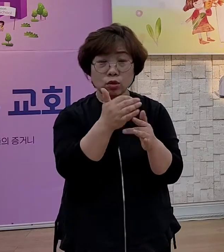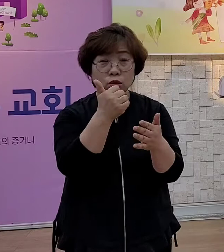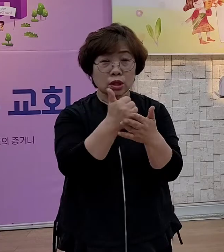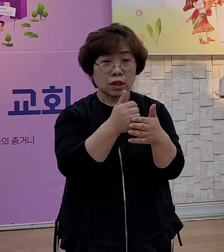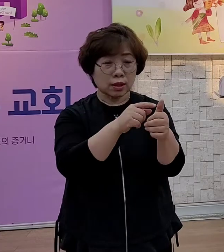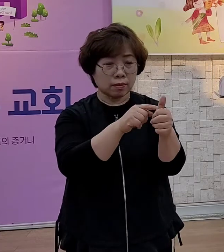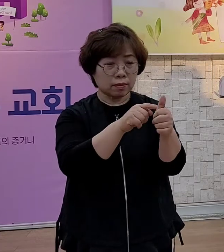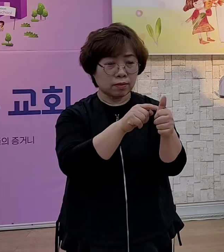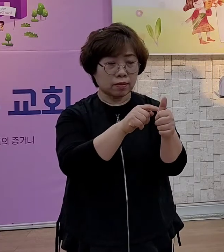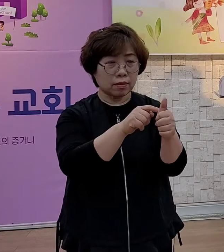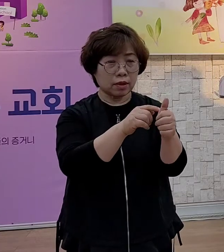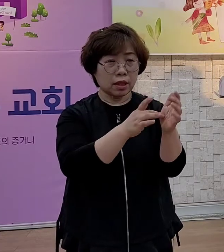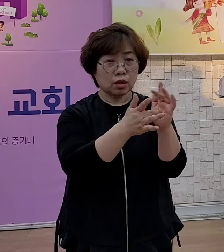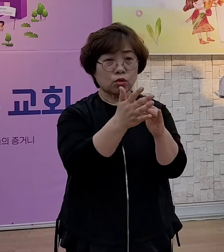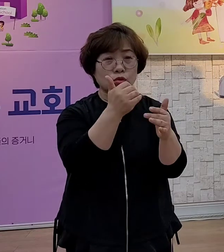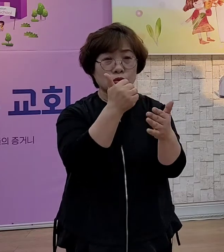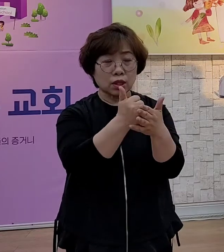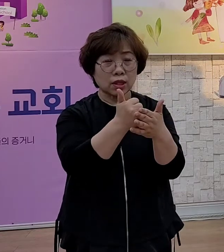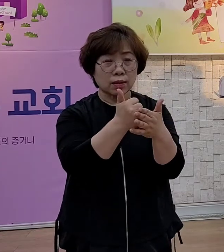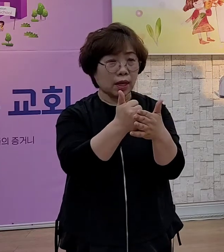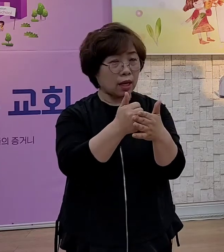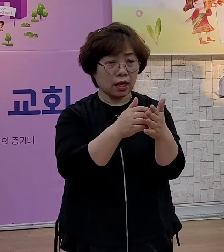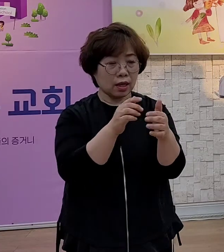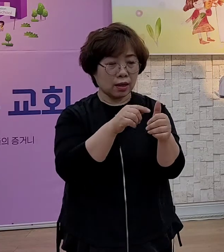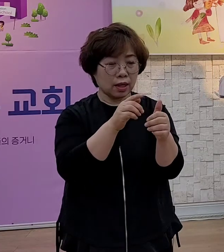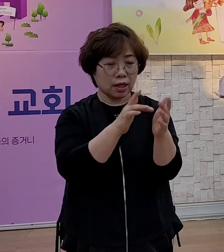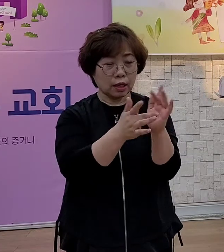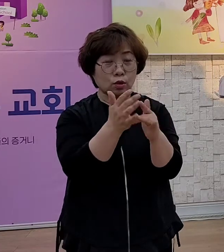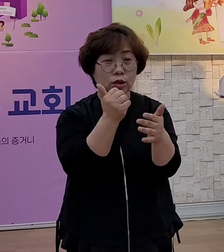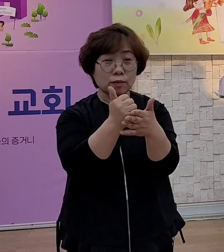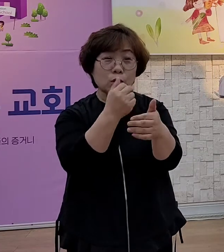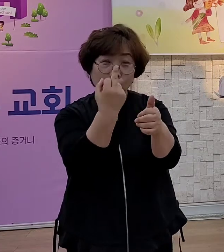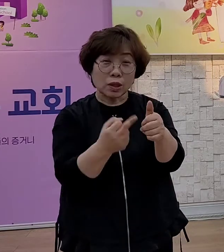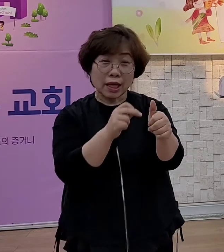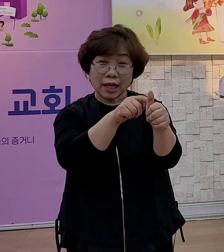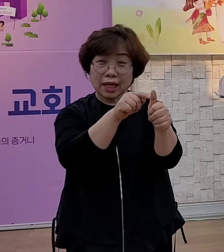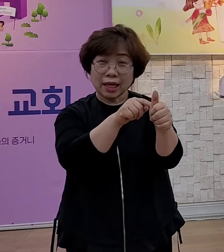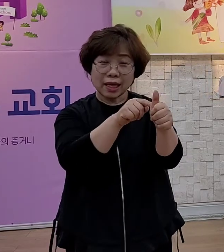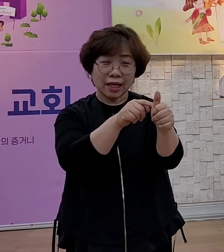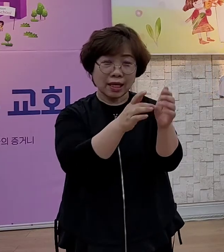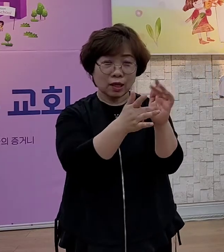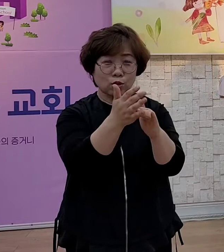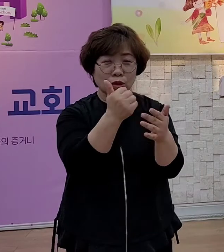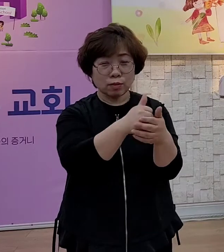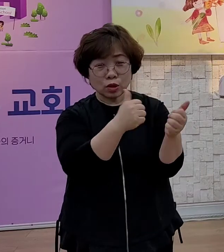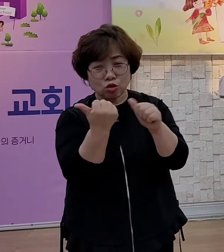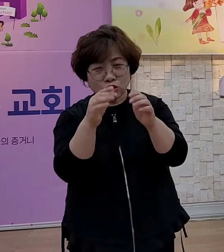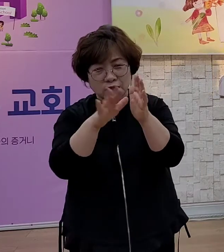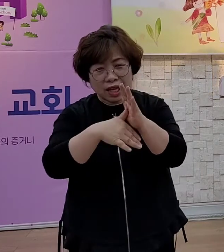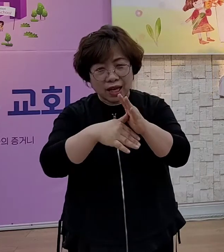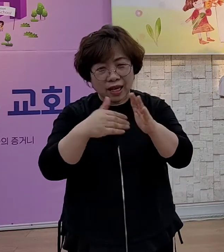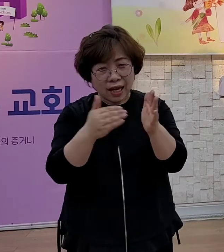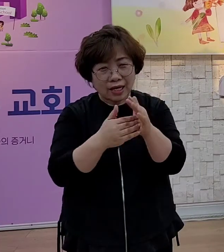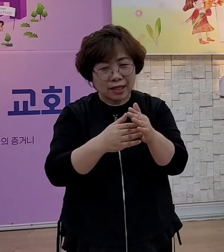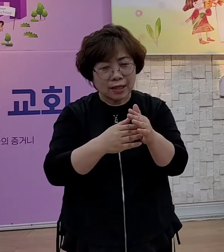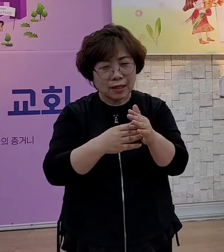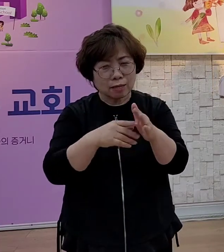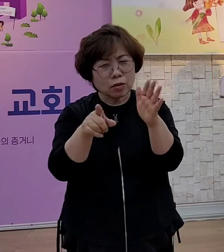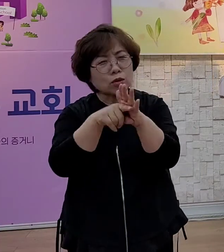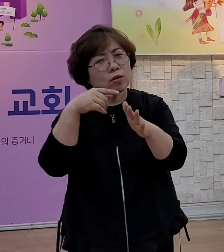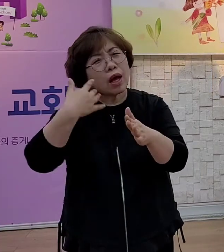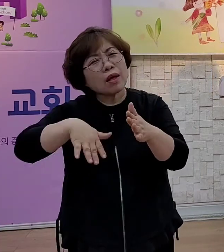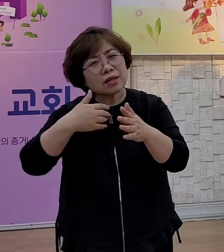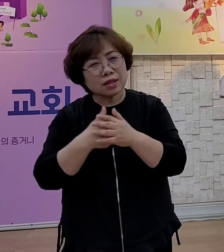전까지는 제대로 안 믿었잖아요. 예수님이 막 이적을 행하시고 예수님이 막 말씀을 전할 때 집에 데리고 가려고